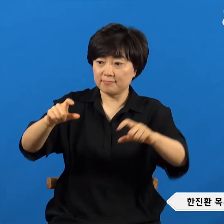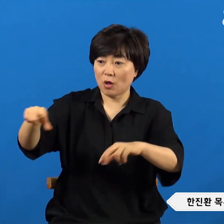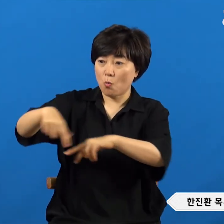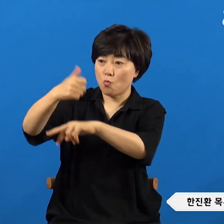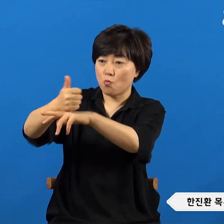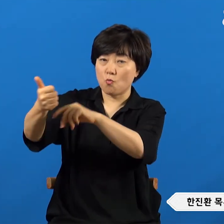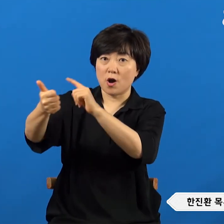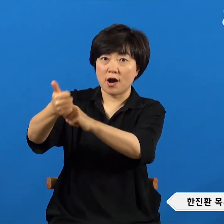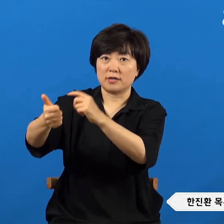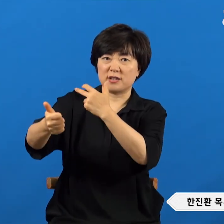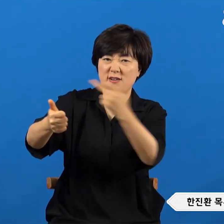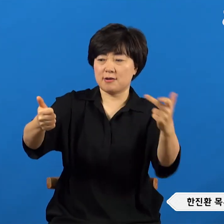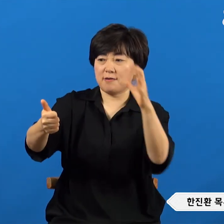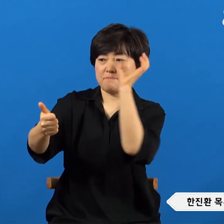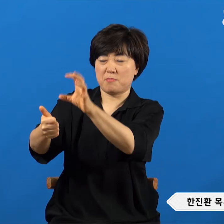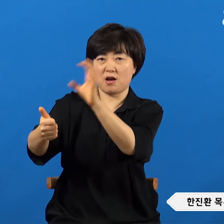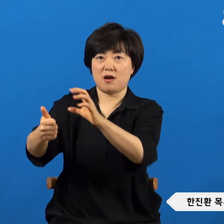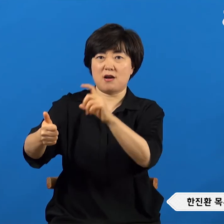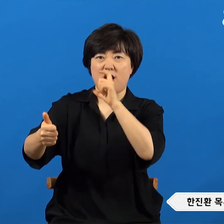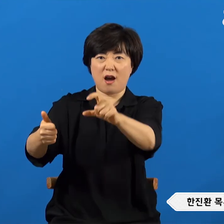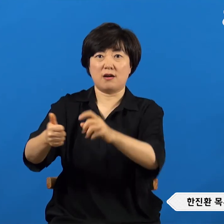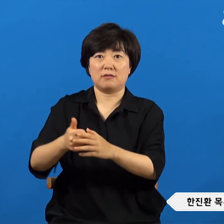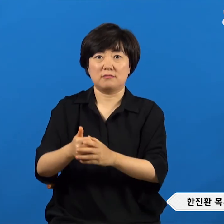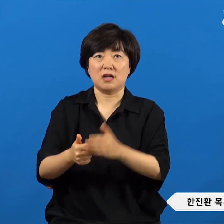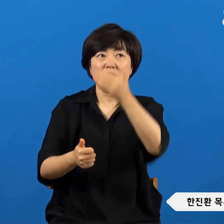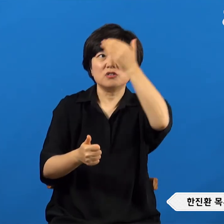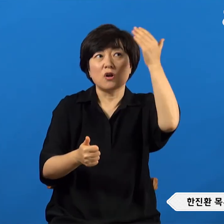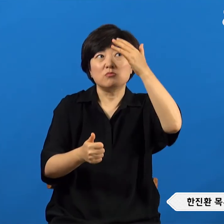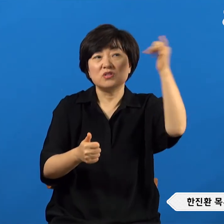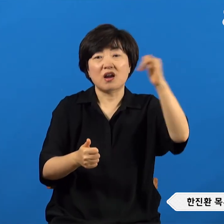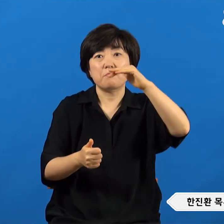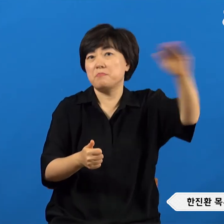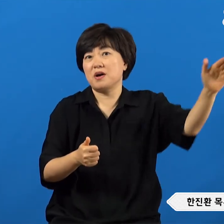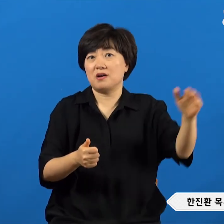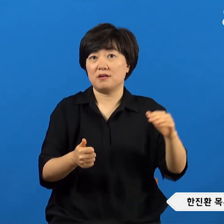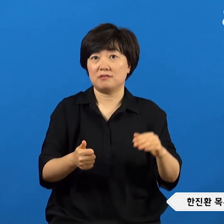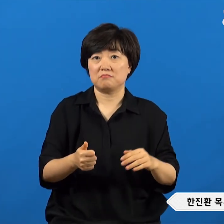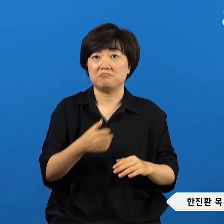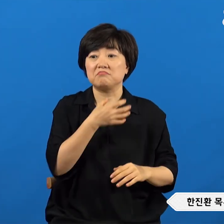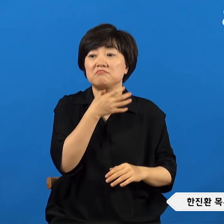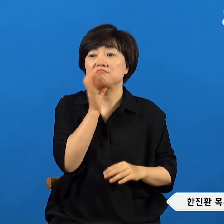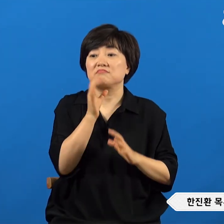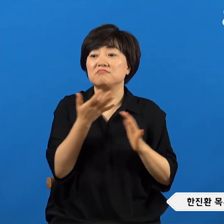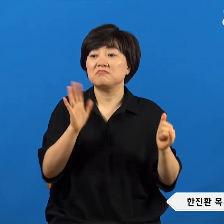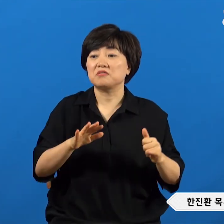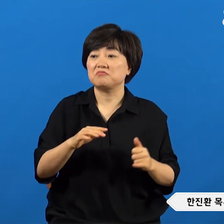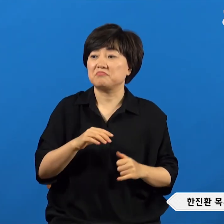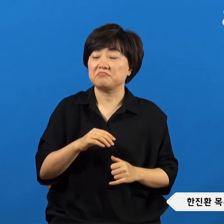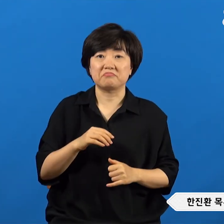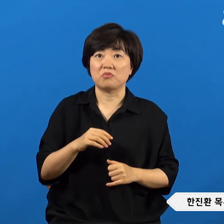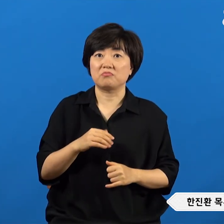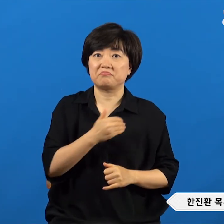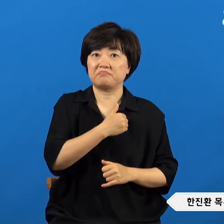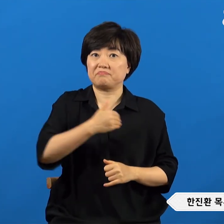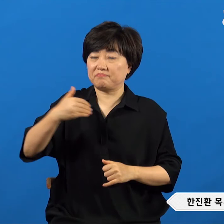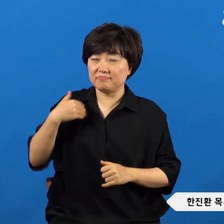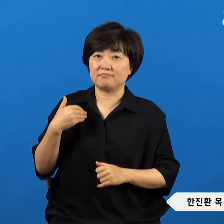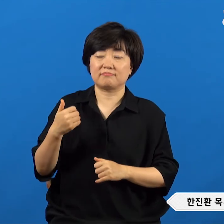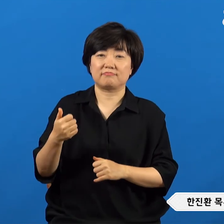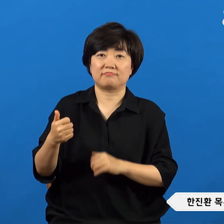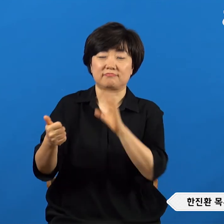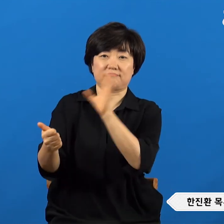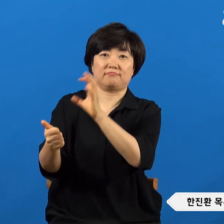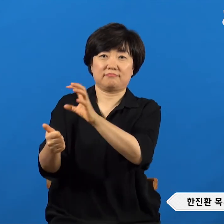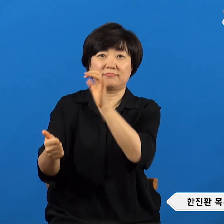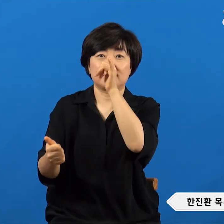젊은 사람 저리 가라 하고 막 그냥 왕을 그냥 조금도 주눅들지 않고 외치고 있습니다. 그